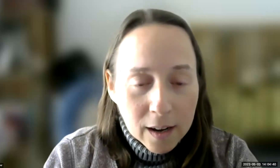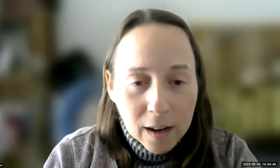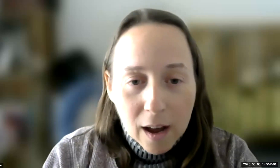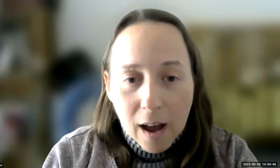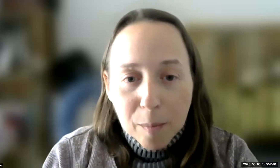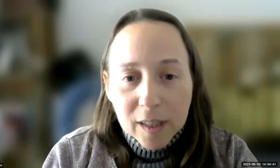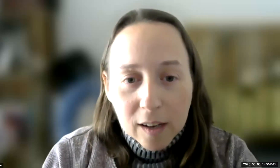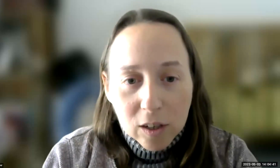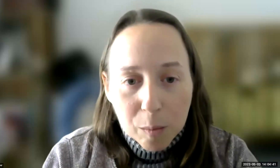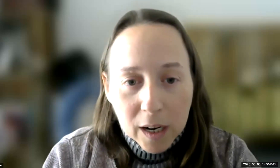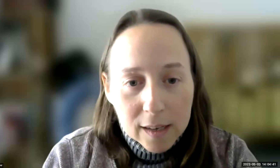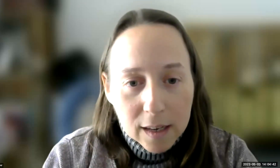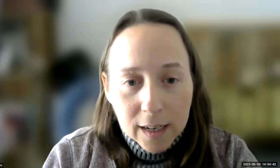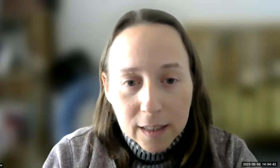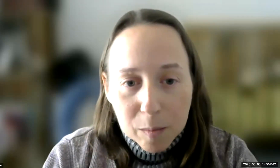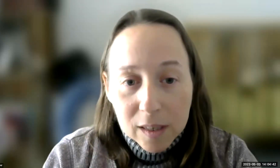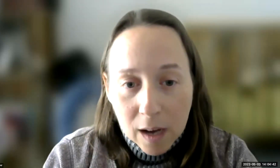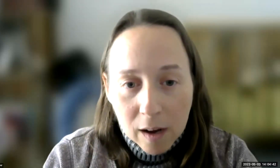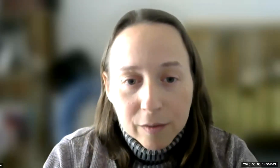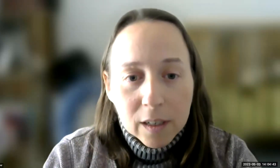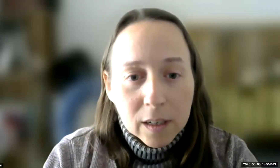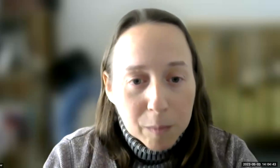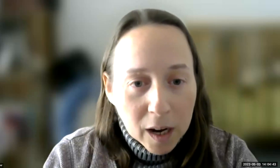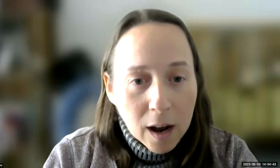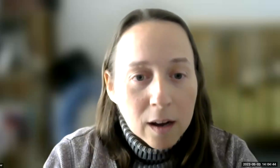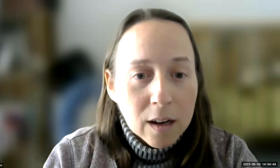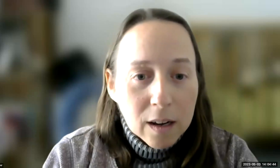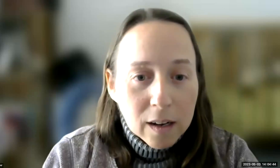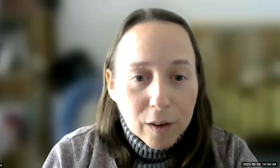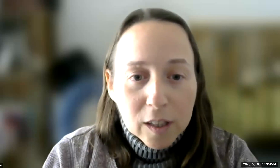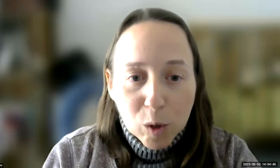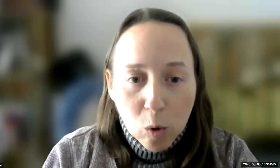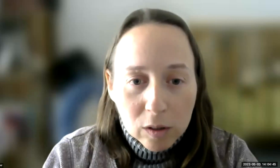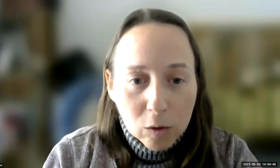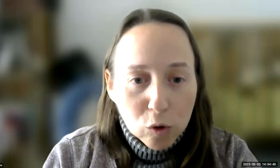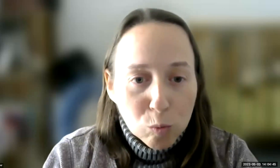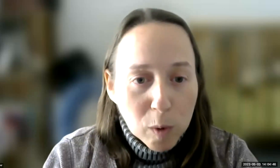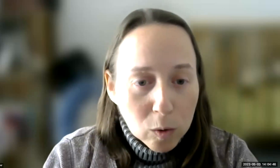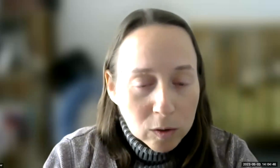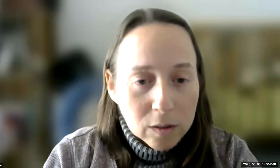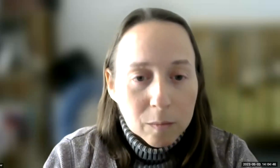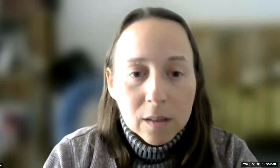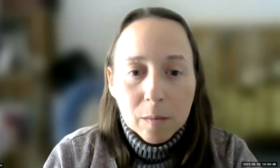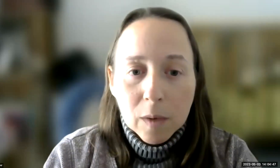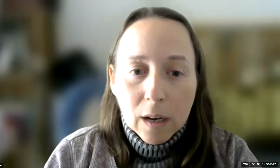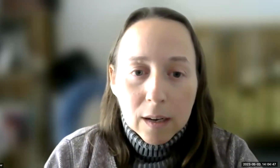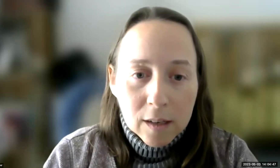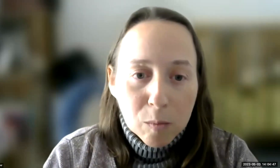המטרה של המרכז זה לקדם משיח ומחקר חברתי-ביקורתי, אודות מוגבלות בעצם לצאת